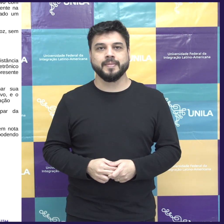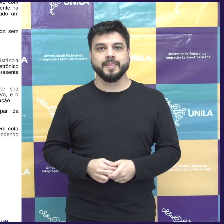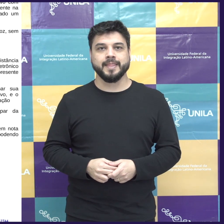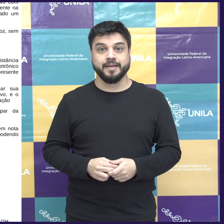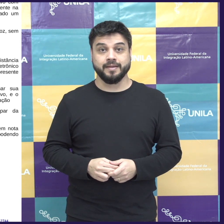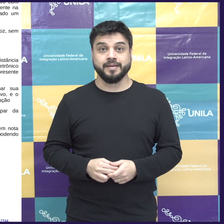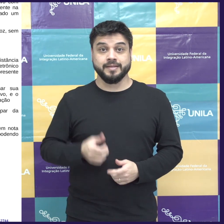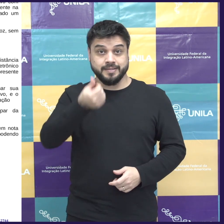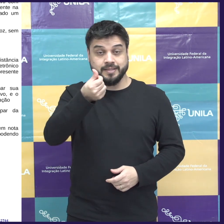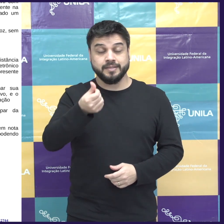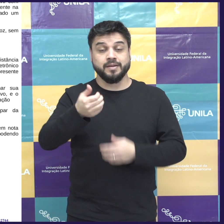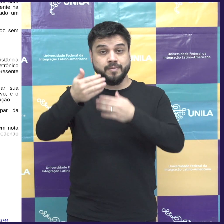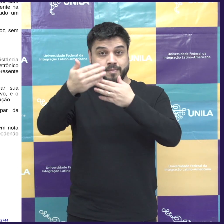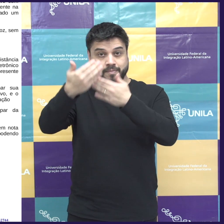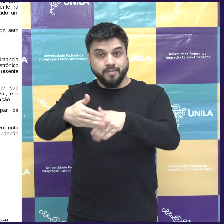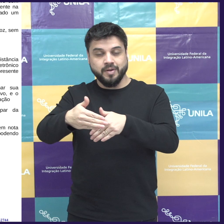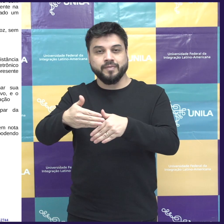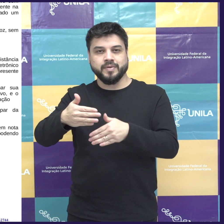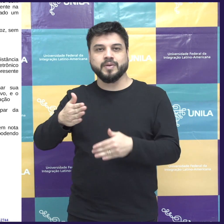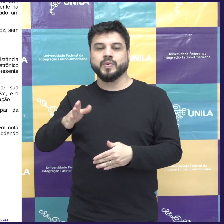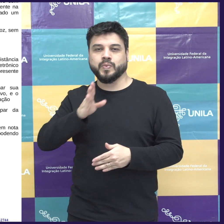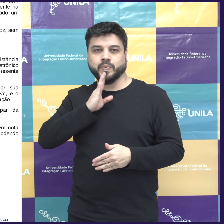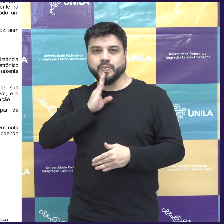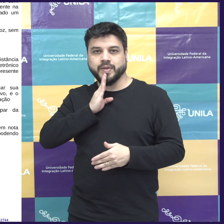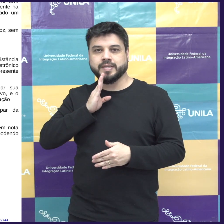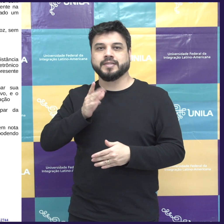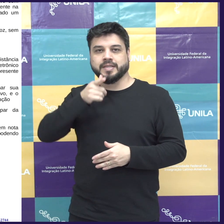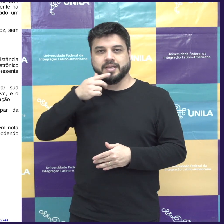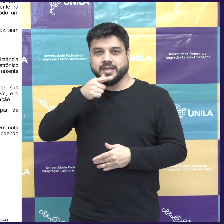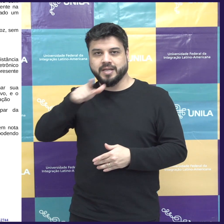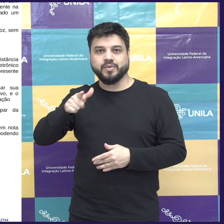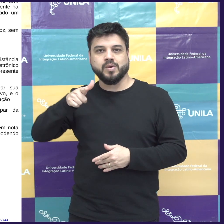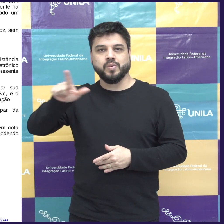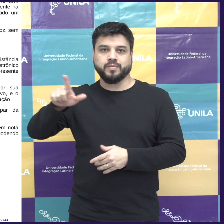6. Do exame de proficiência em língua estrangeira.